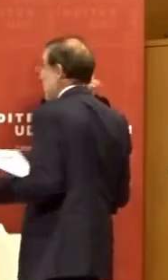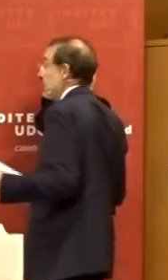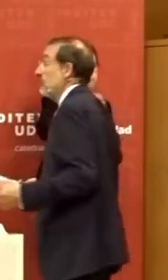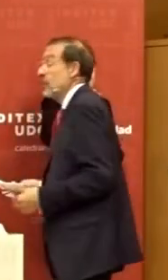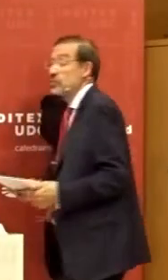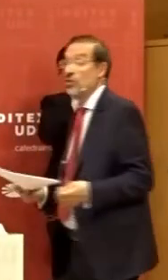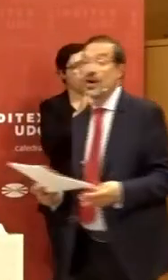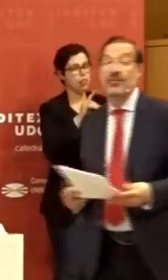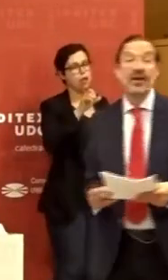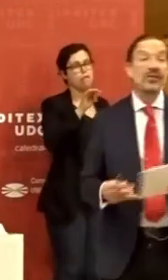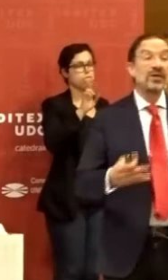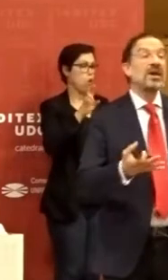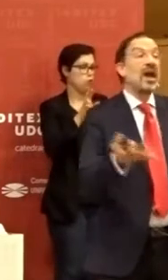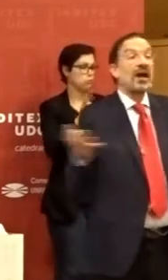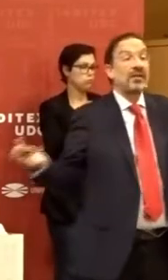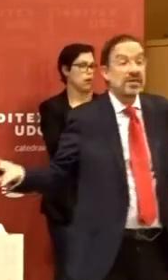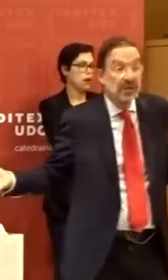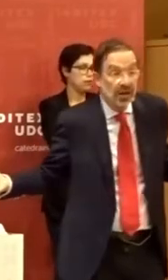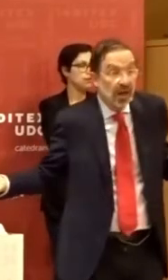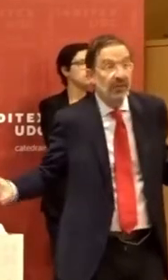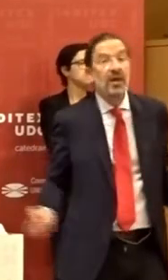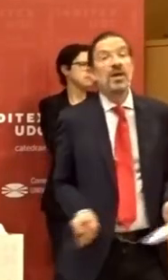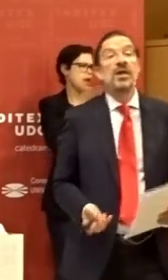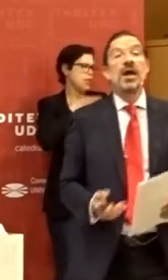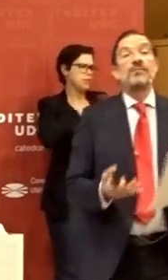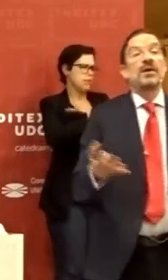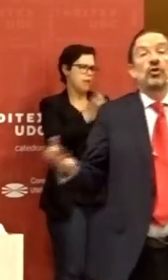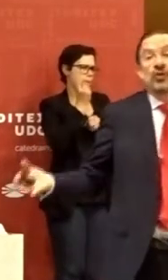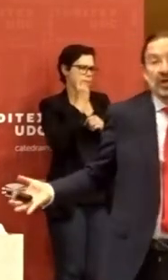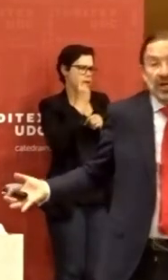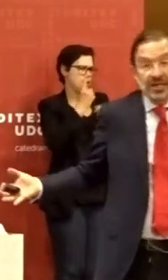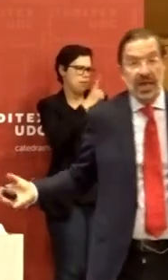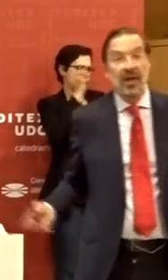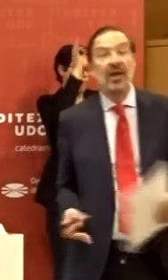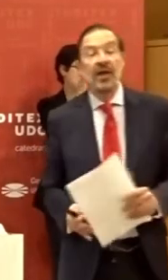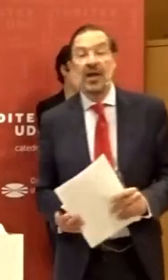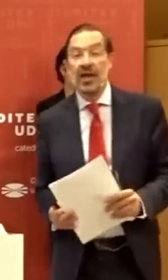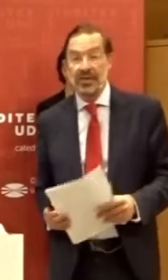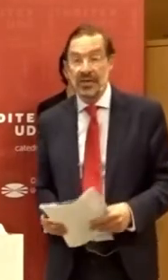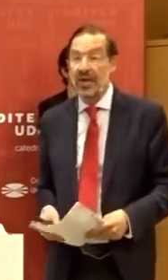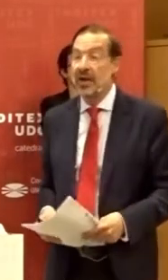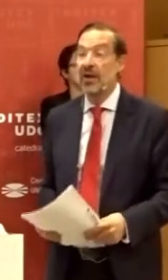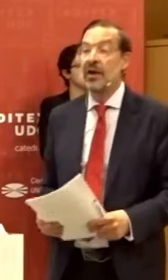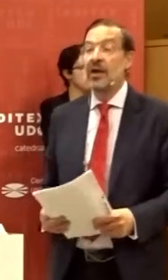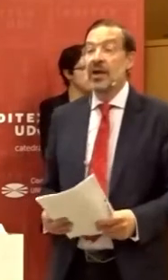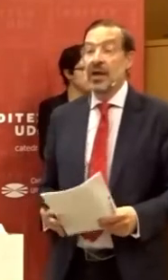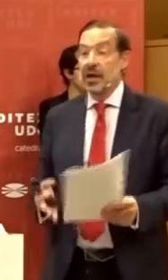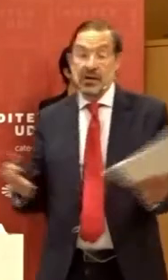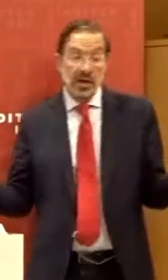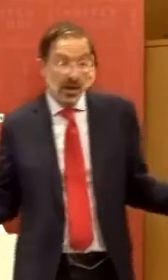las tiendas For and From son referentes en la accesibilidad y además son tiendas que tienen